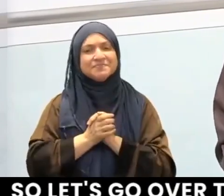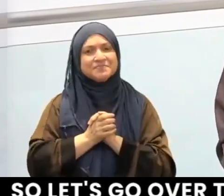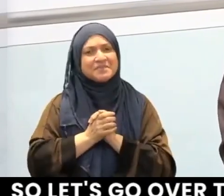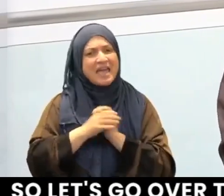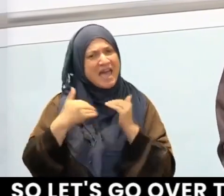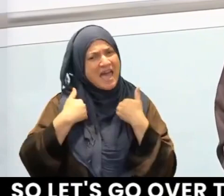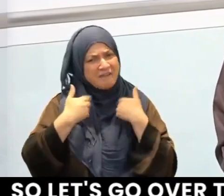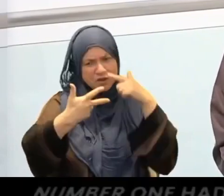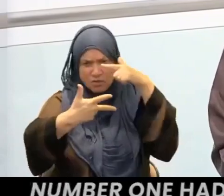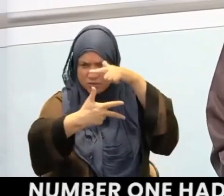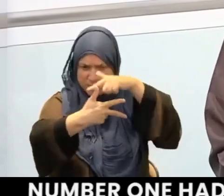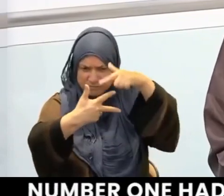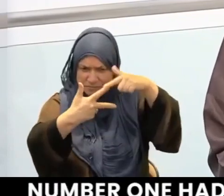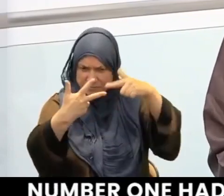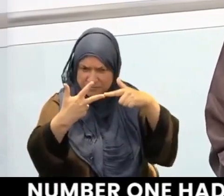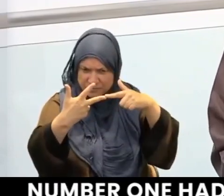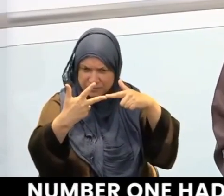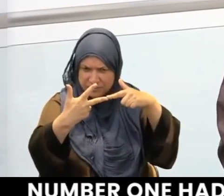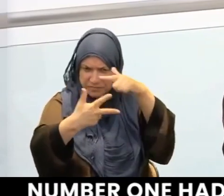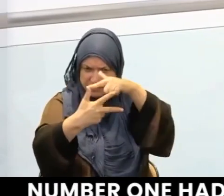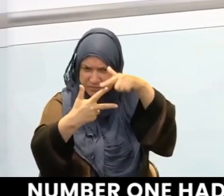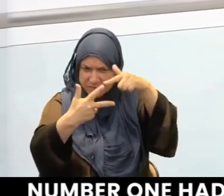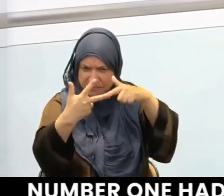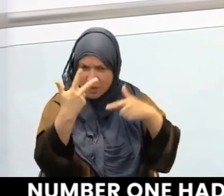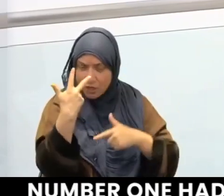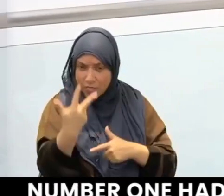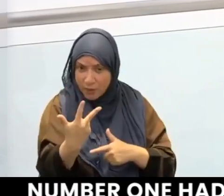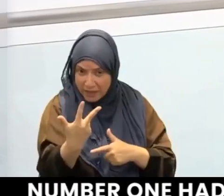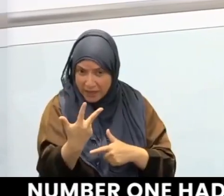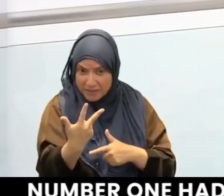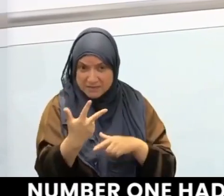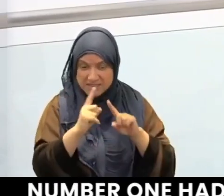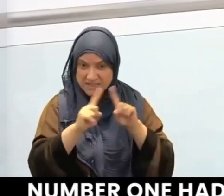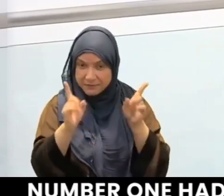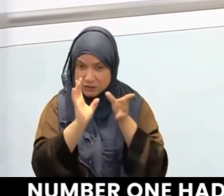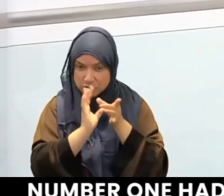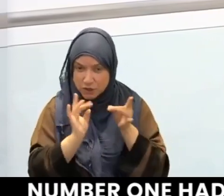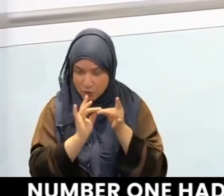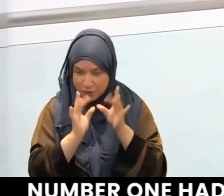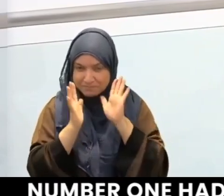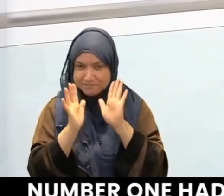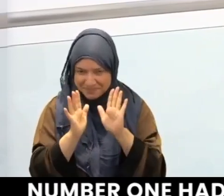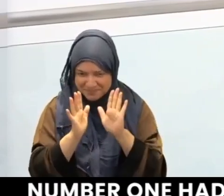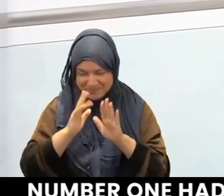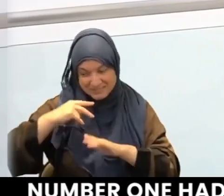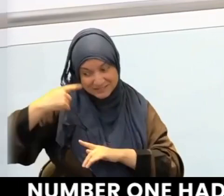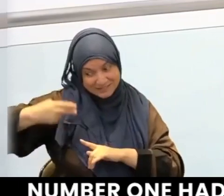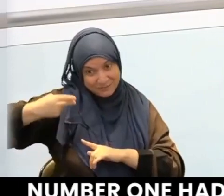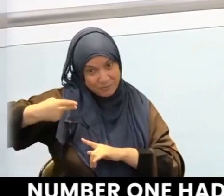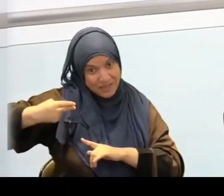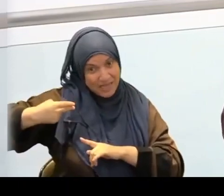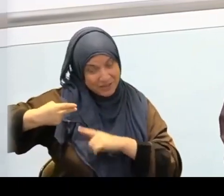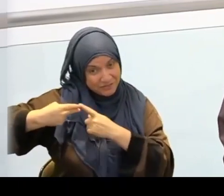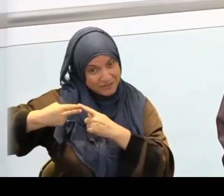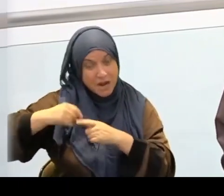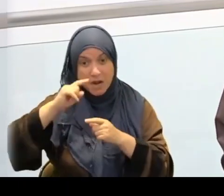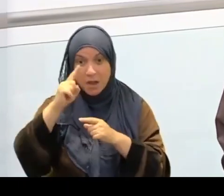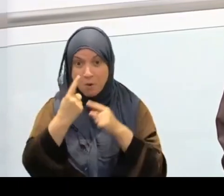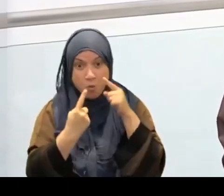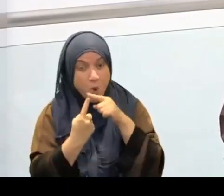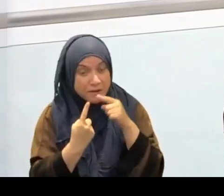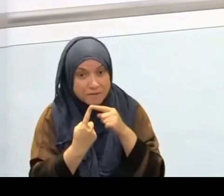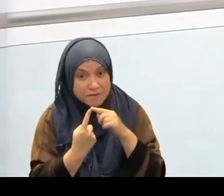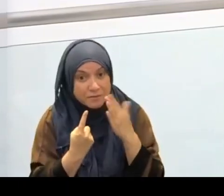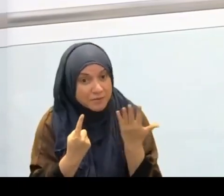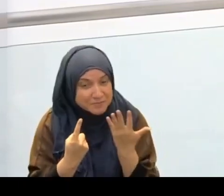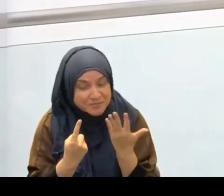ta'ala, very briefly. Number one. Hadith Sahl ibn Sa'ad radiyallahu ta'ala anhu, very famous hadith in al-Bukhari where the Prophet ﷺ